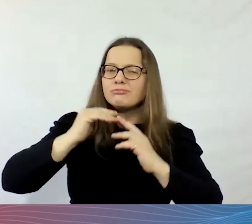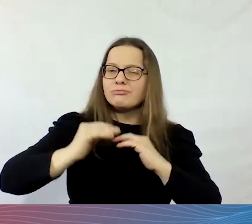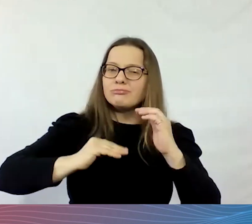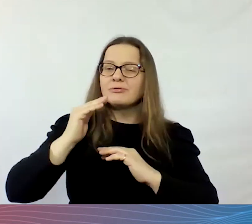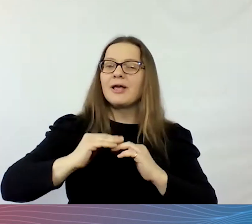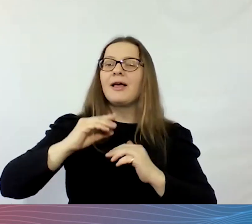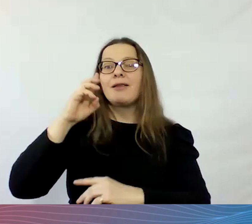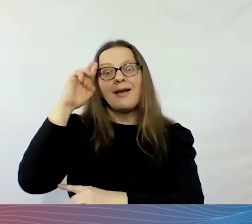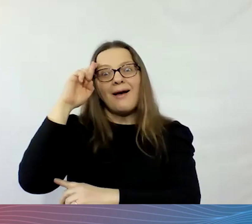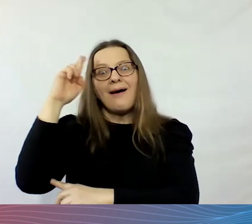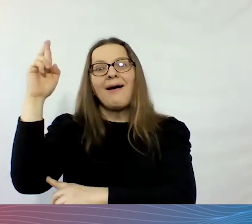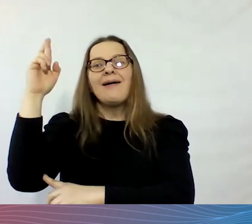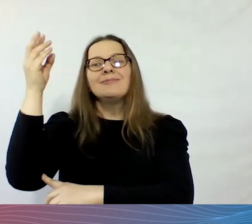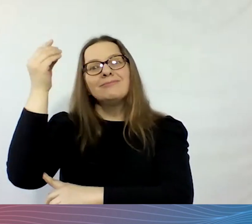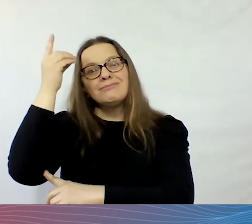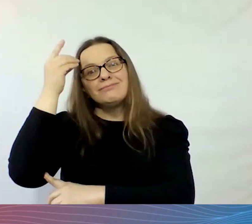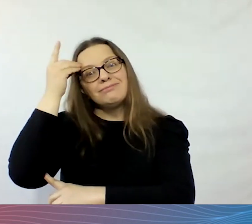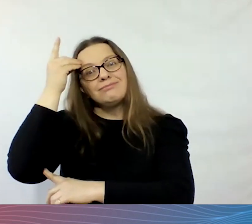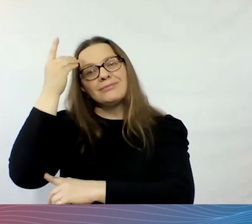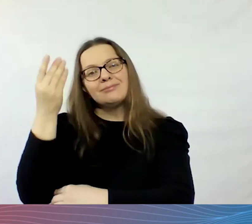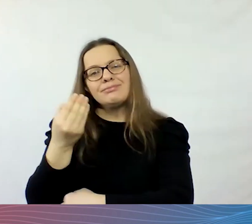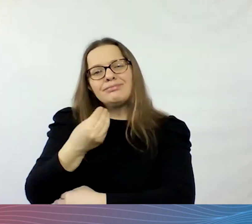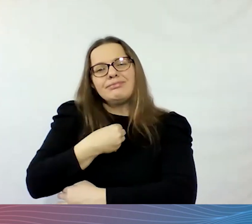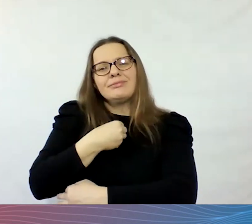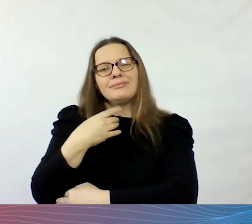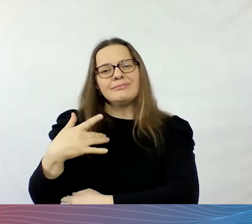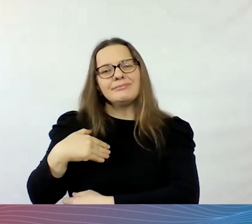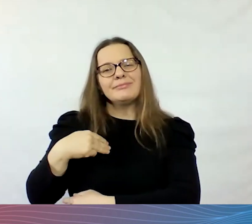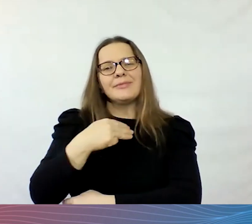Por exemplo, quem aqui toca piano?